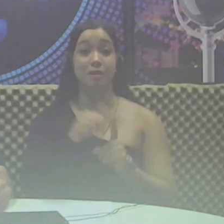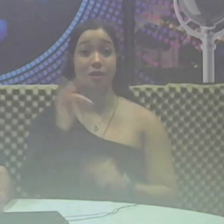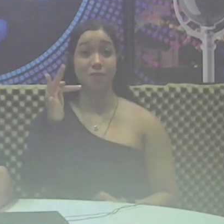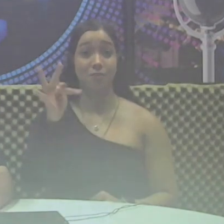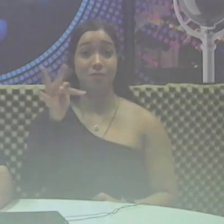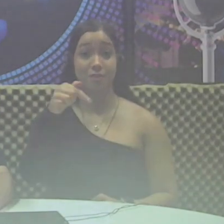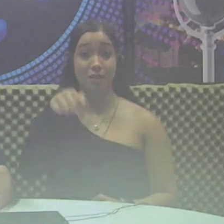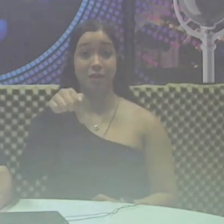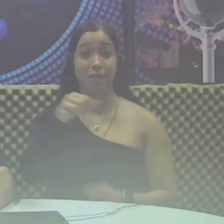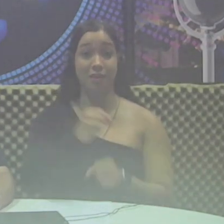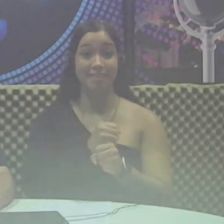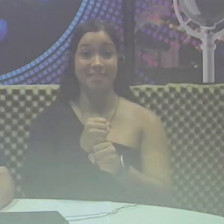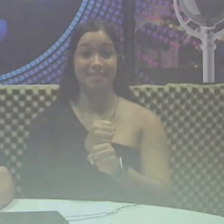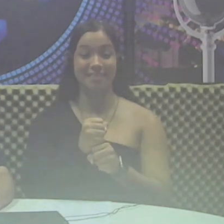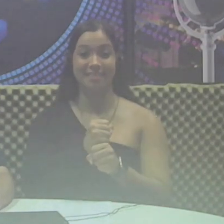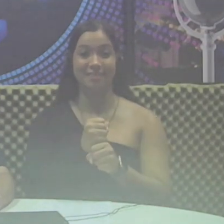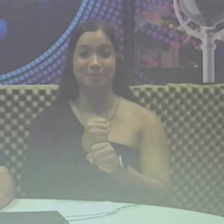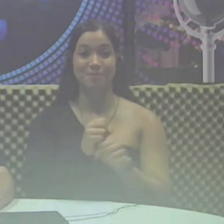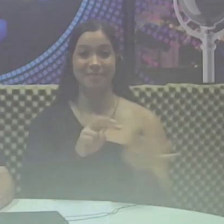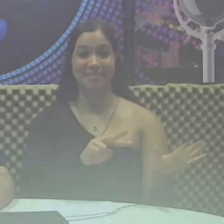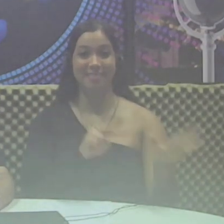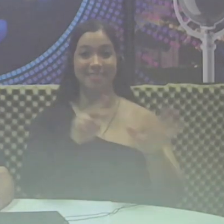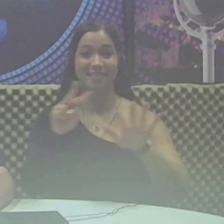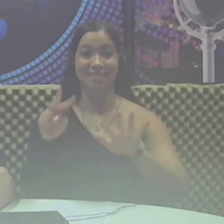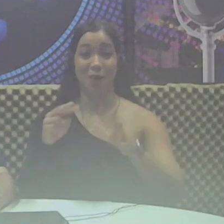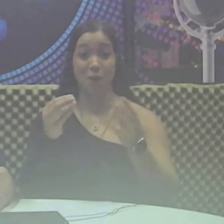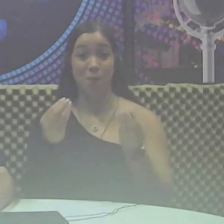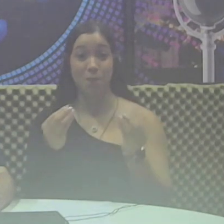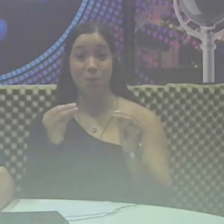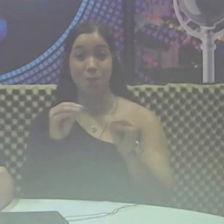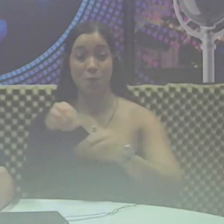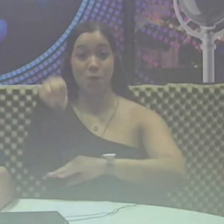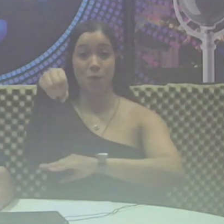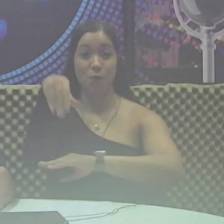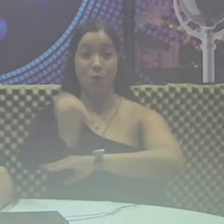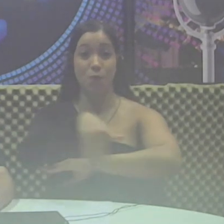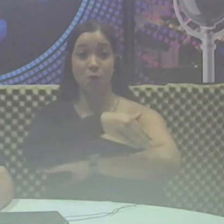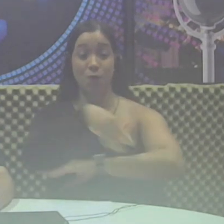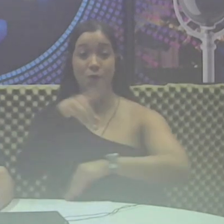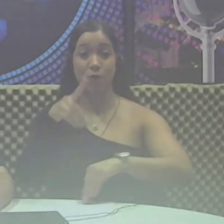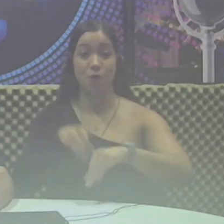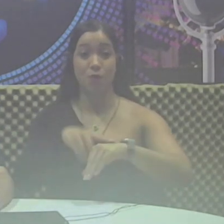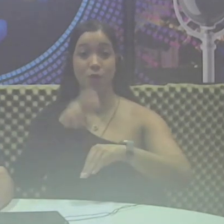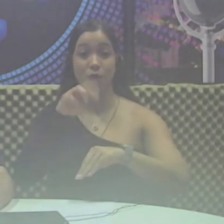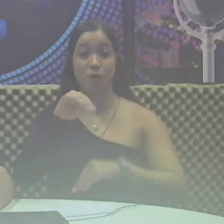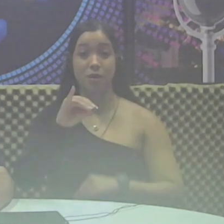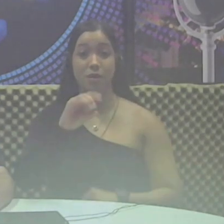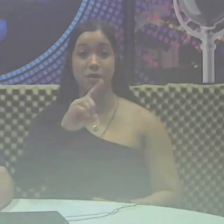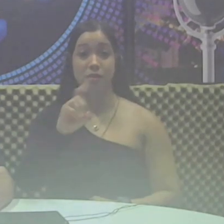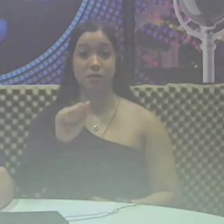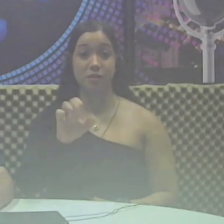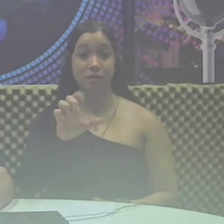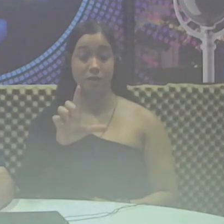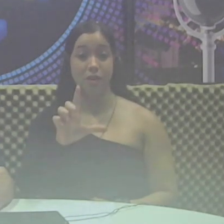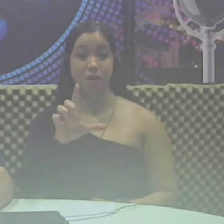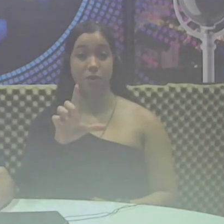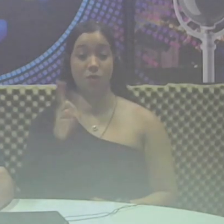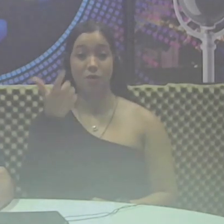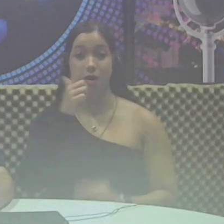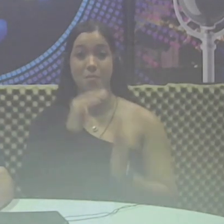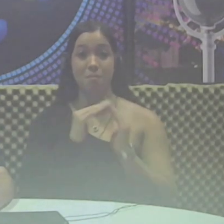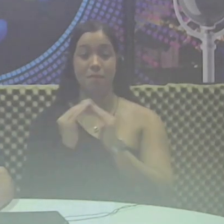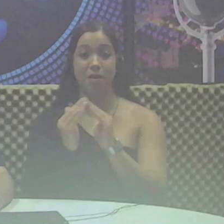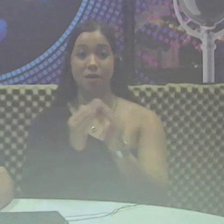ainda em fevereiro deste ano. Nesta semana, foram instalados postes na Avenida Doutor Misael Rodrigues de Castro, contemplando os